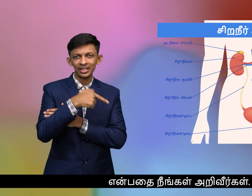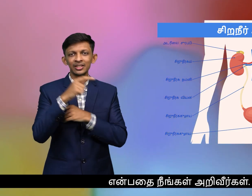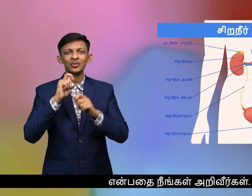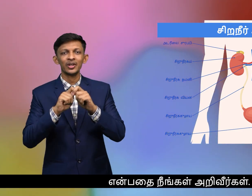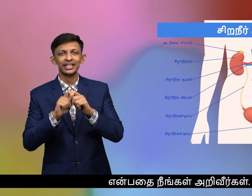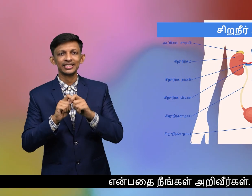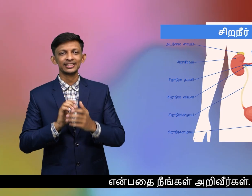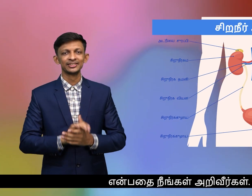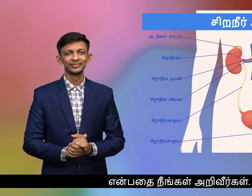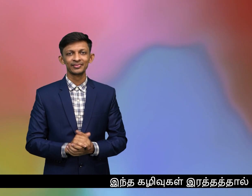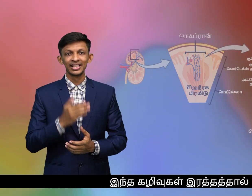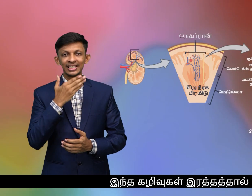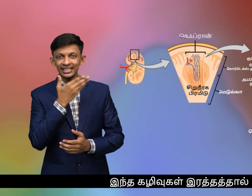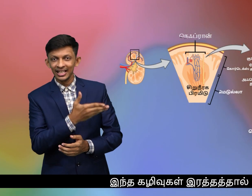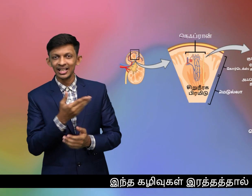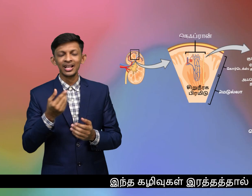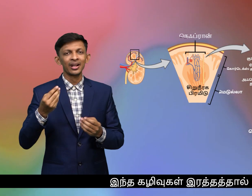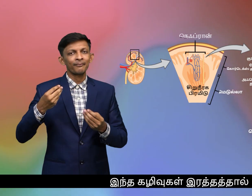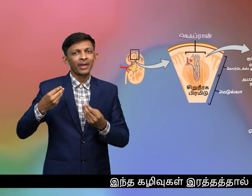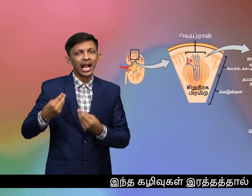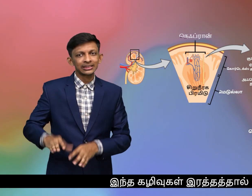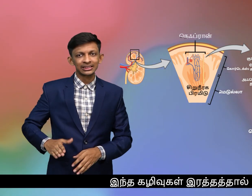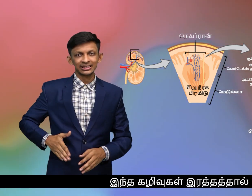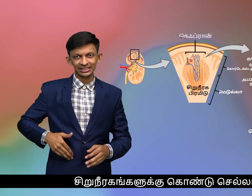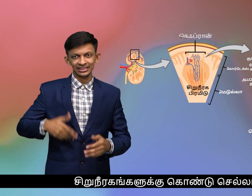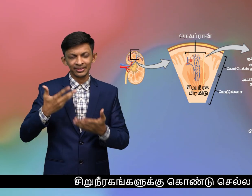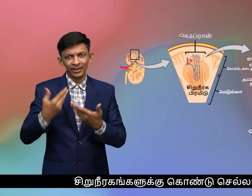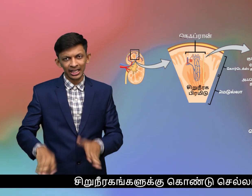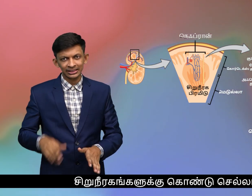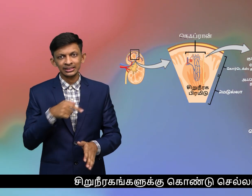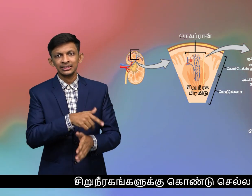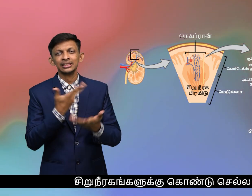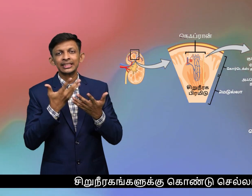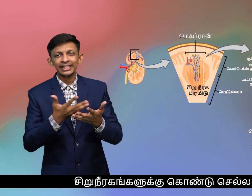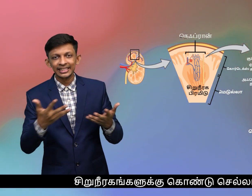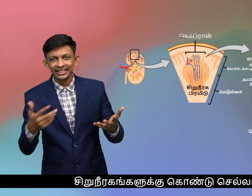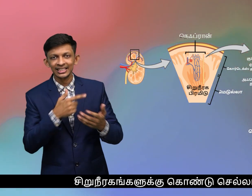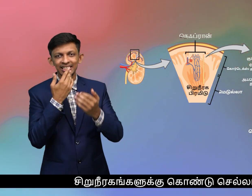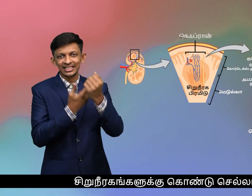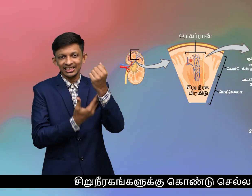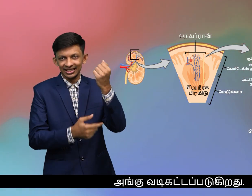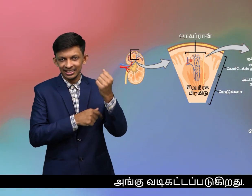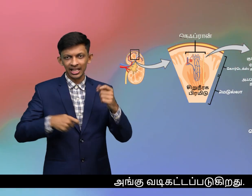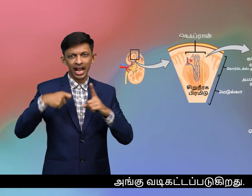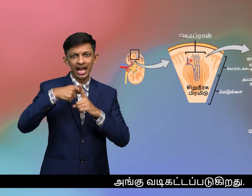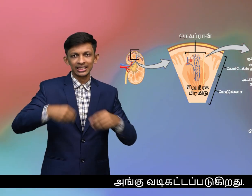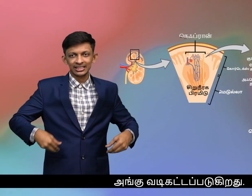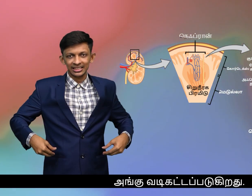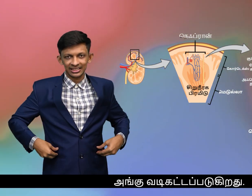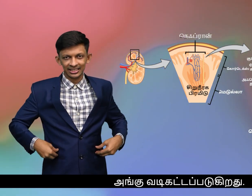அறிவீர்கள். இந்த கழிவுகள் இரத்தத்தால் சிறுநீரகங்களுக்கு கொண்டு செல்லப்பட்டு அங்கு